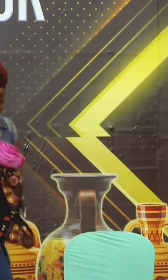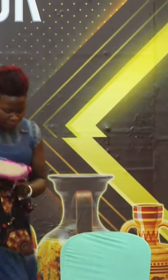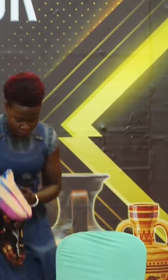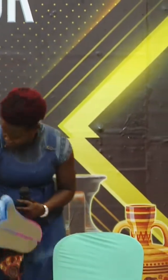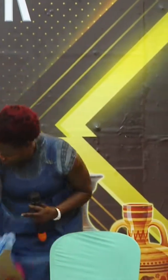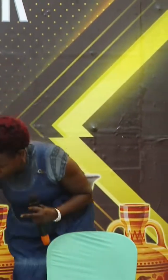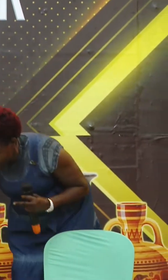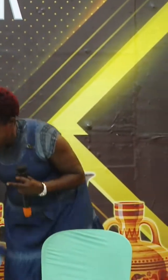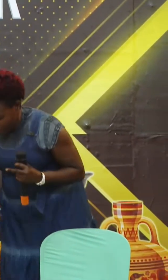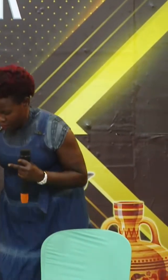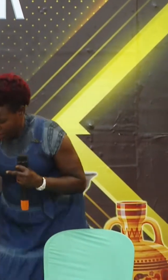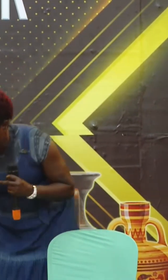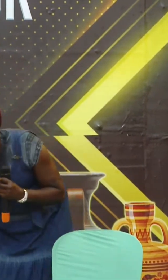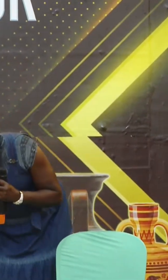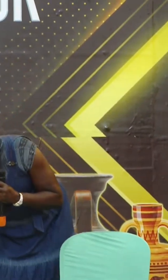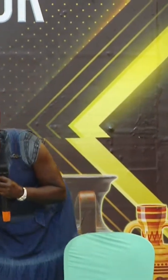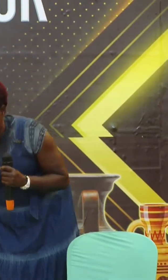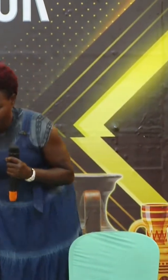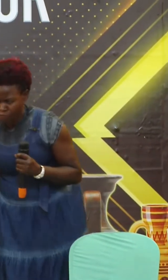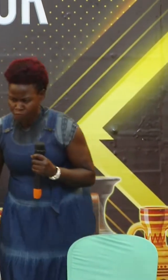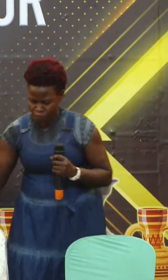Kabaka yalonda.